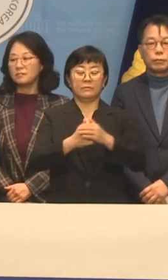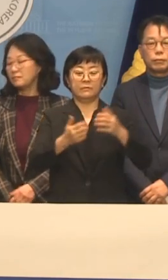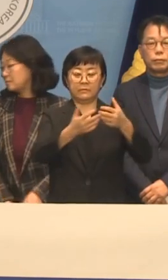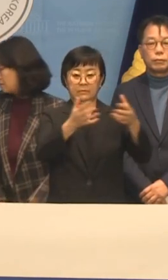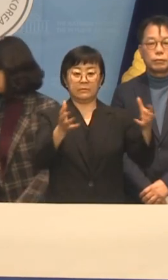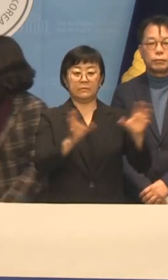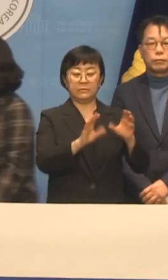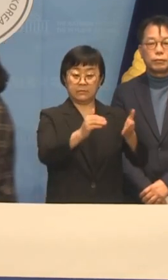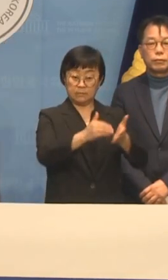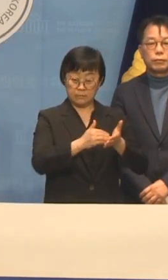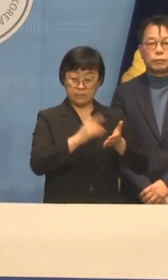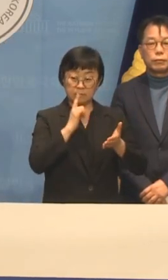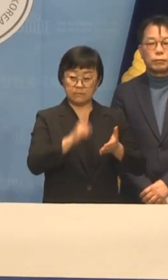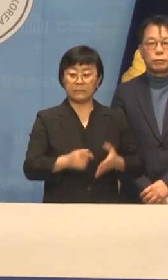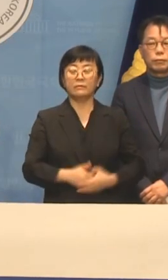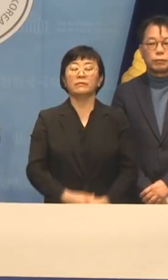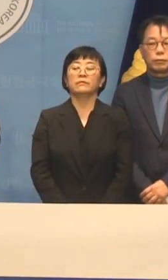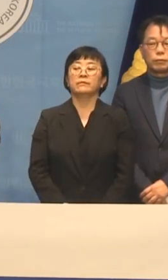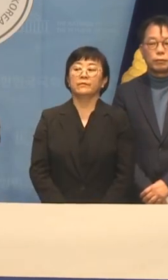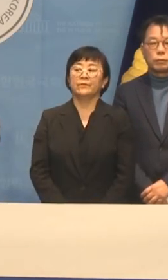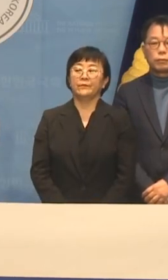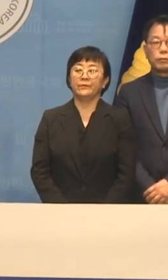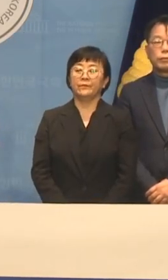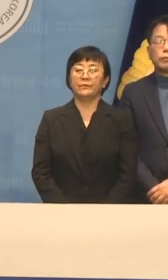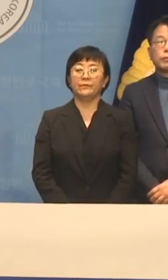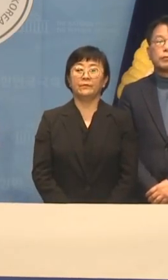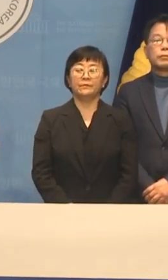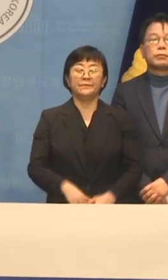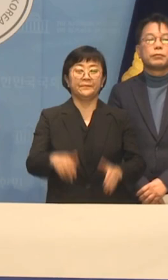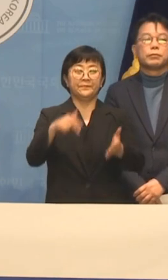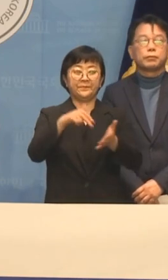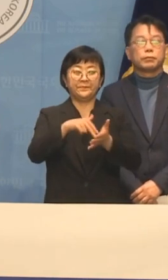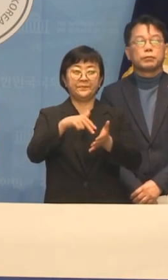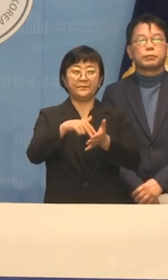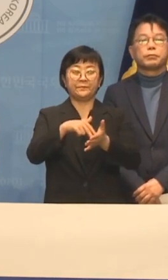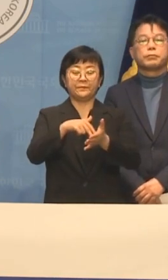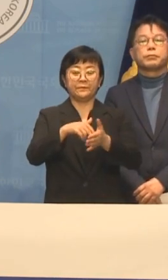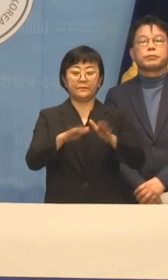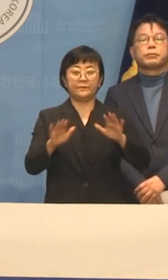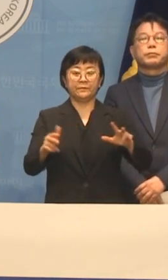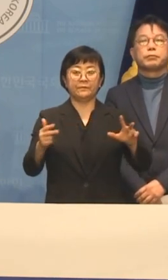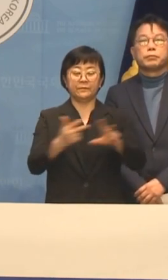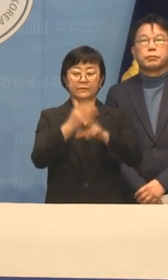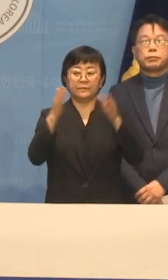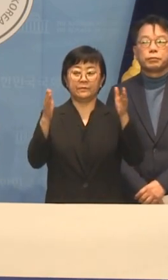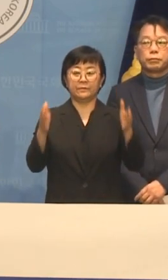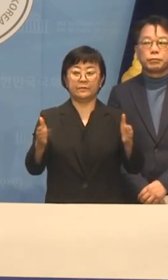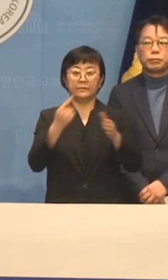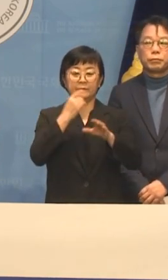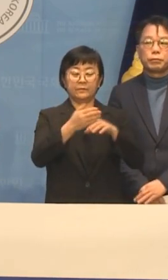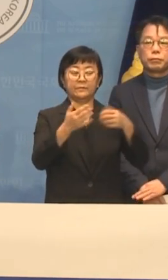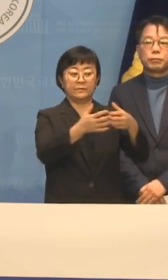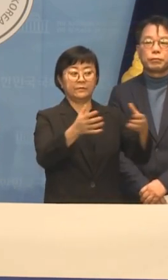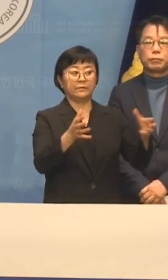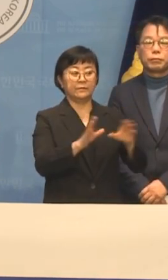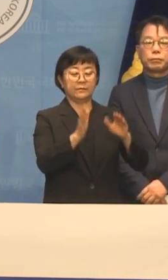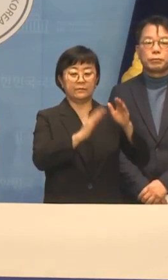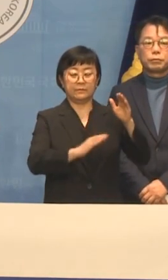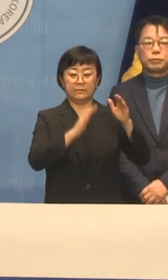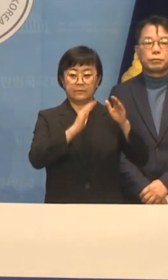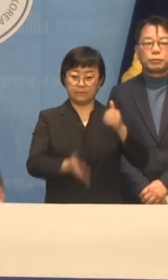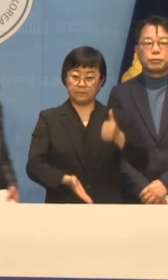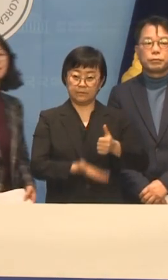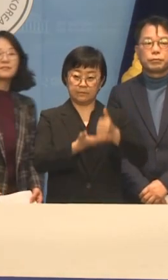당원들의 요청이라고 저희는 생각하고 있습니다. 그러한 관점에서 이번 주가 민주당의